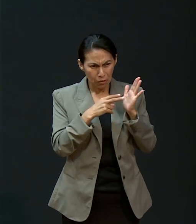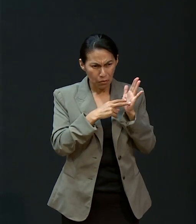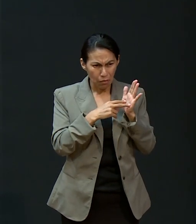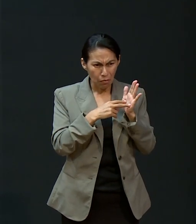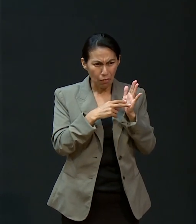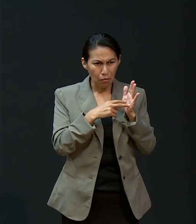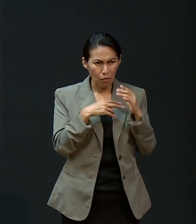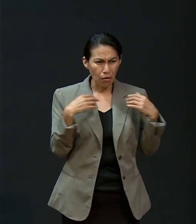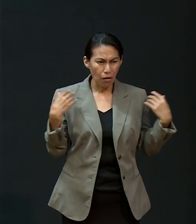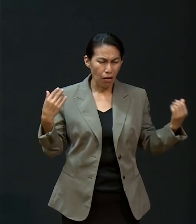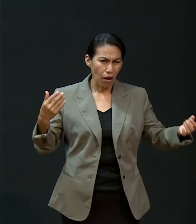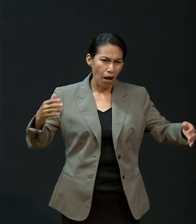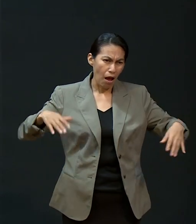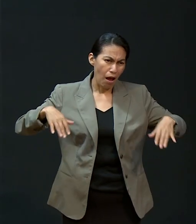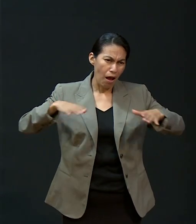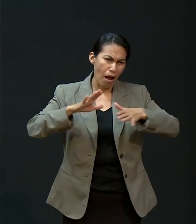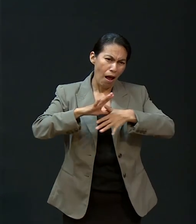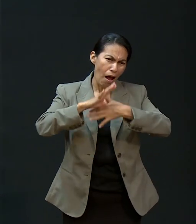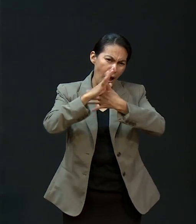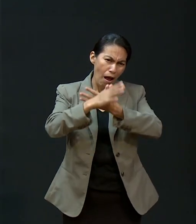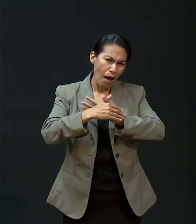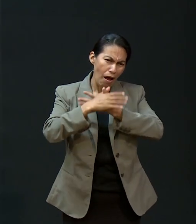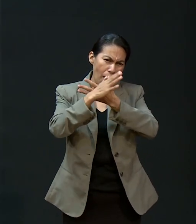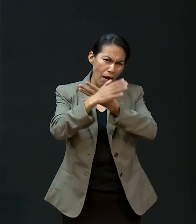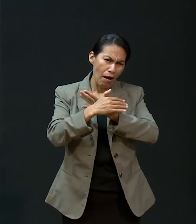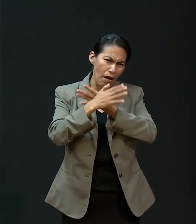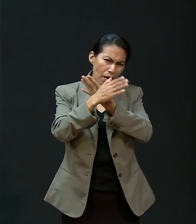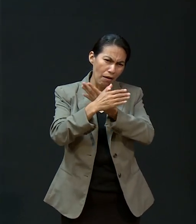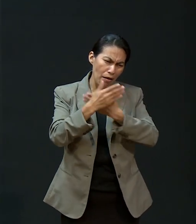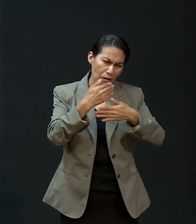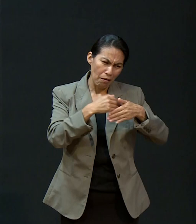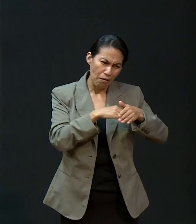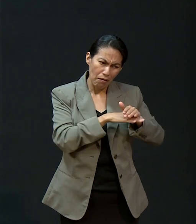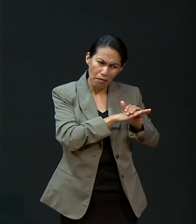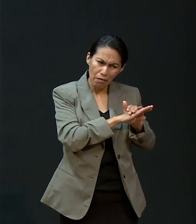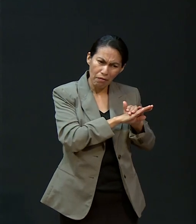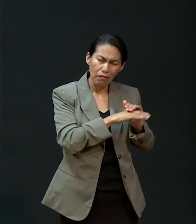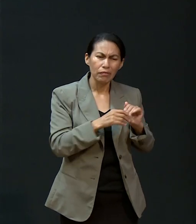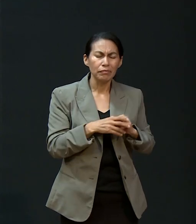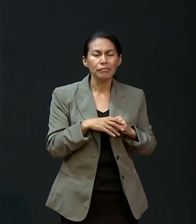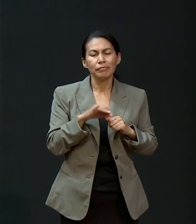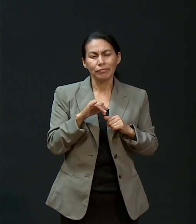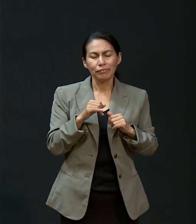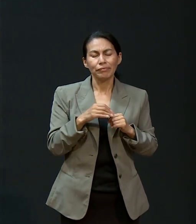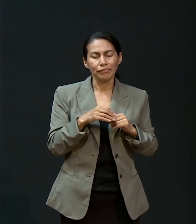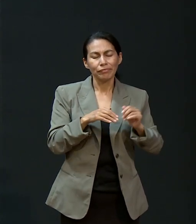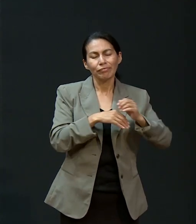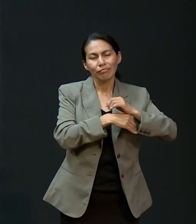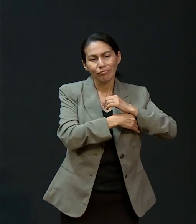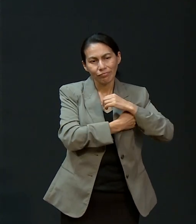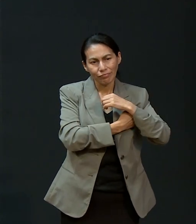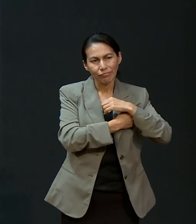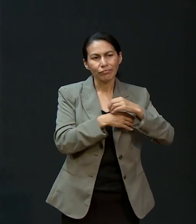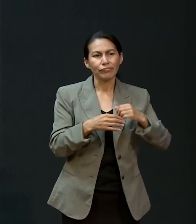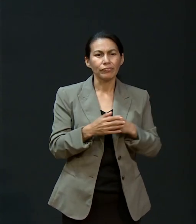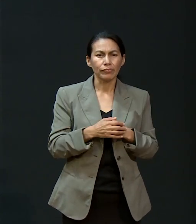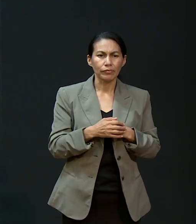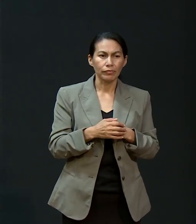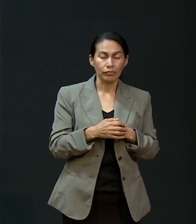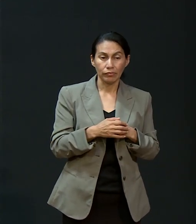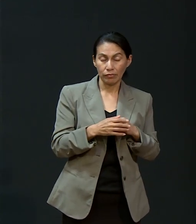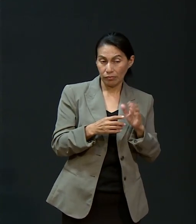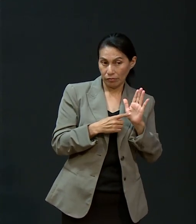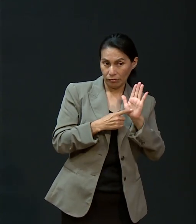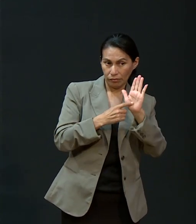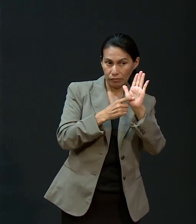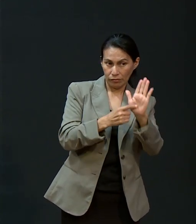Así es. Entonces de ahí yo tomé mi concepto, mi inspiración para realizar esta obra. Presento